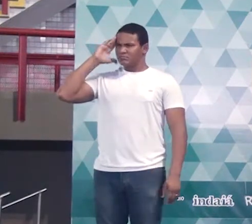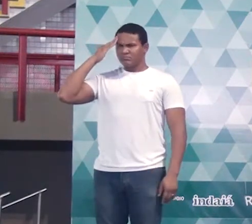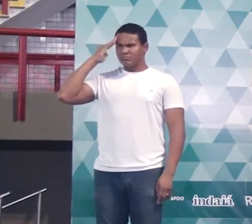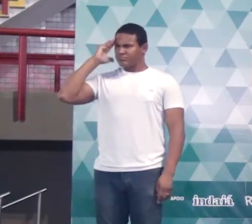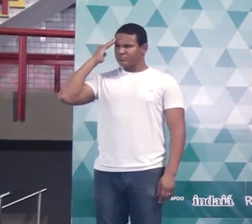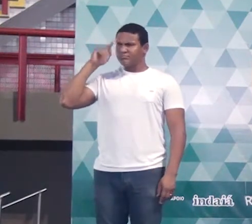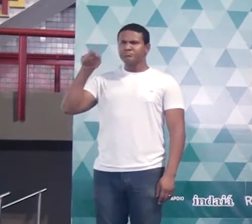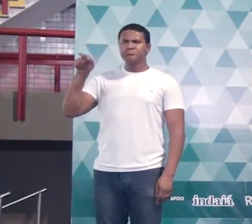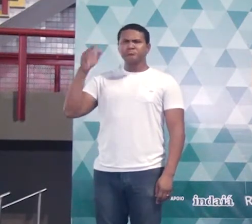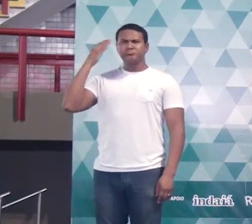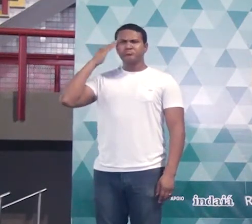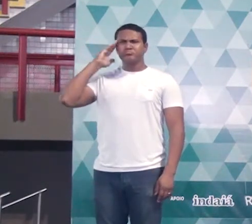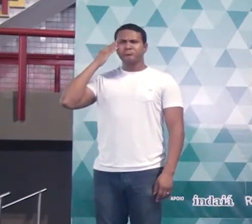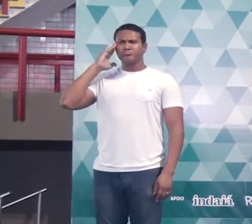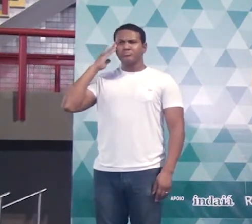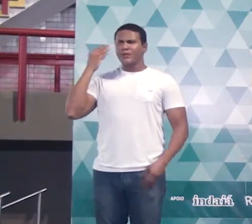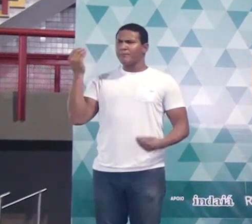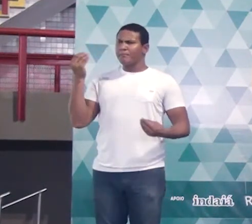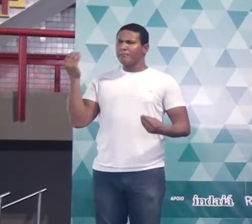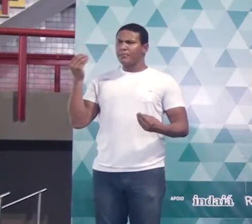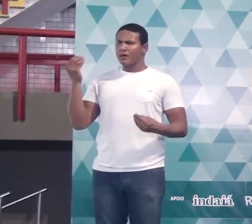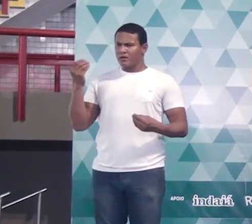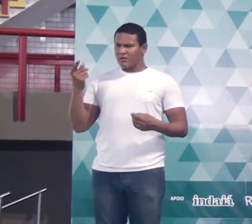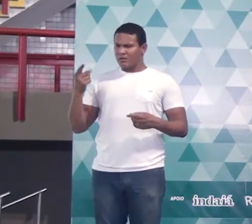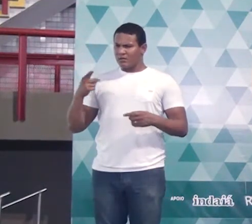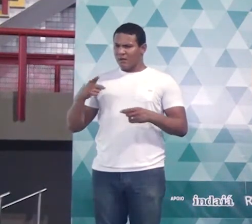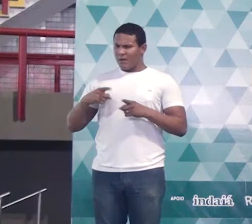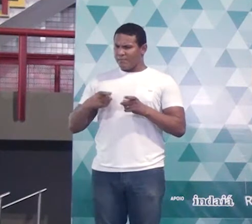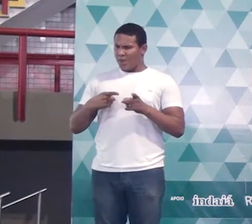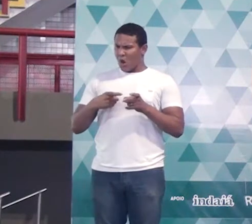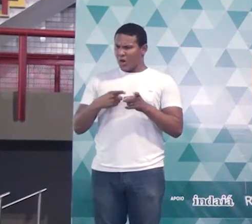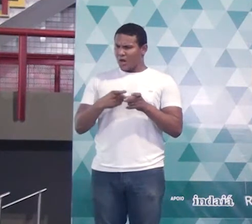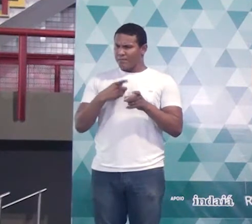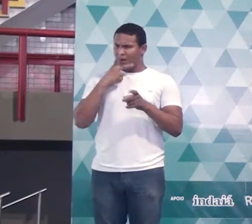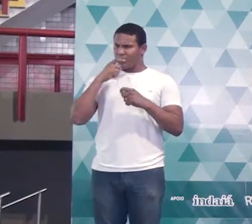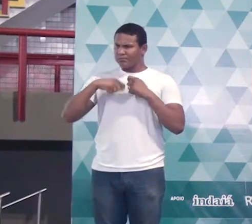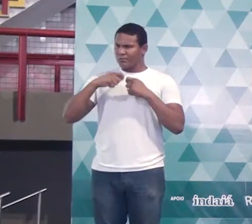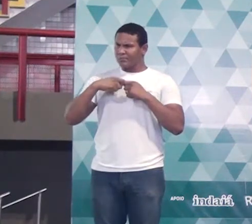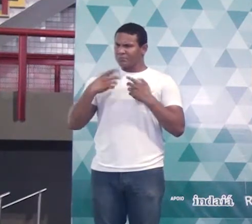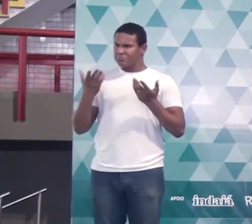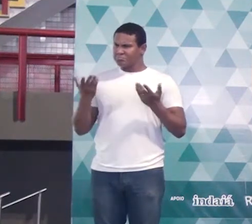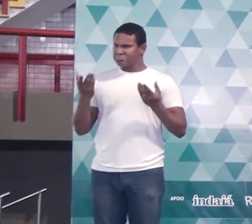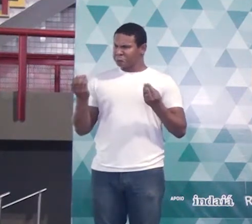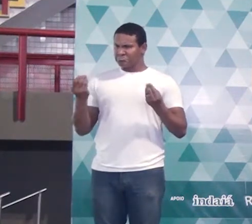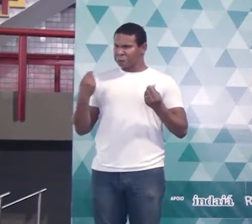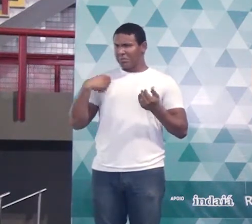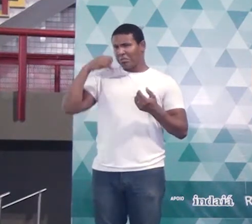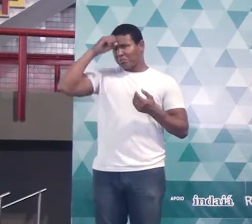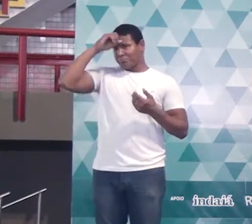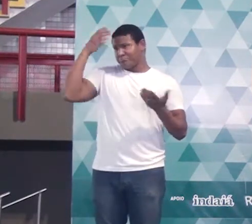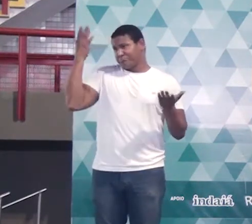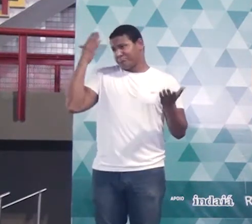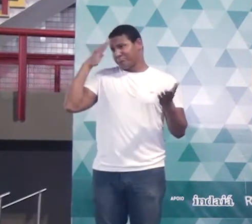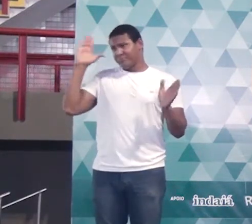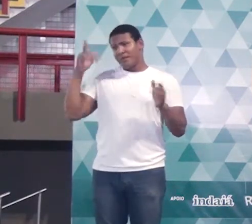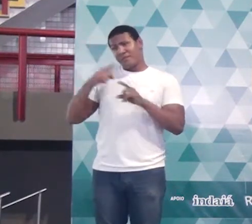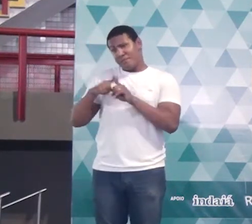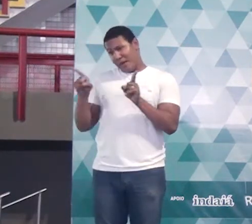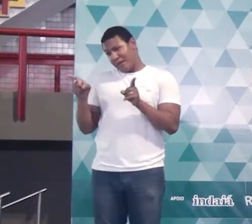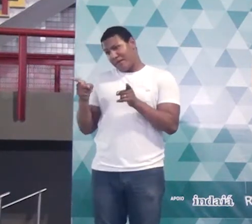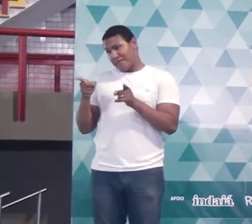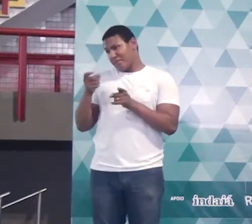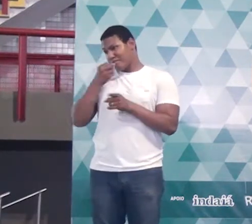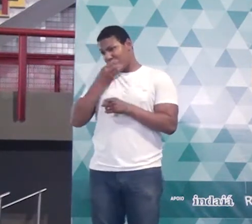seria a funcionalidade de saber acasalamento de minhoca. Mas é sempre bom conhecer.